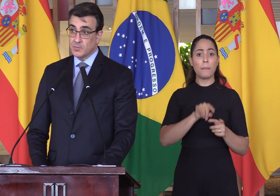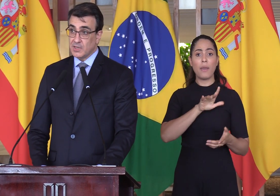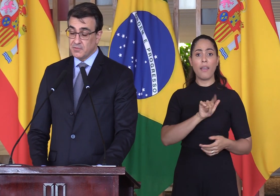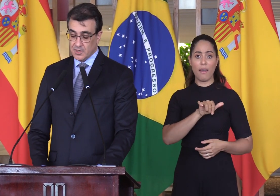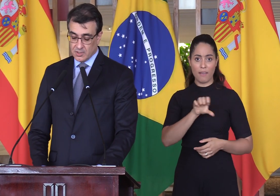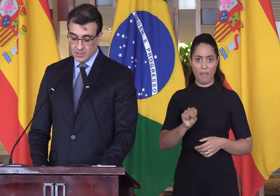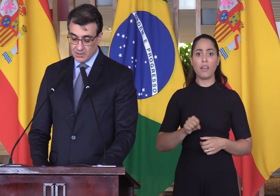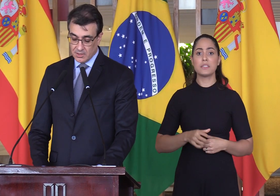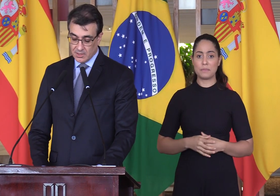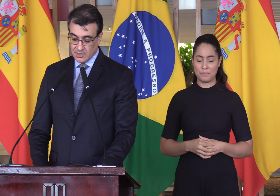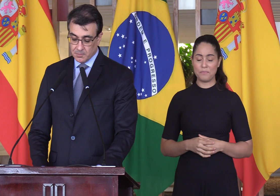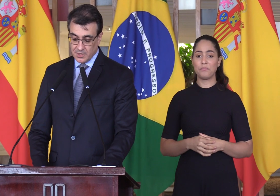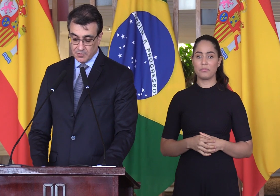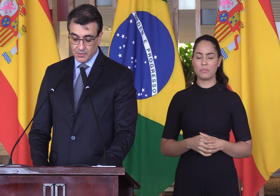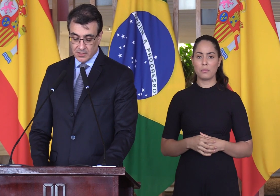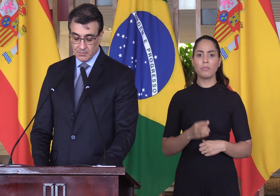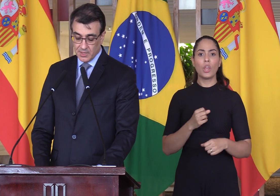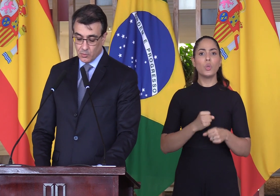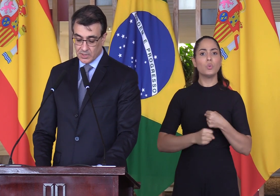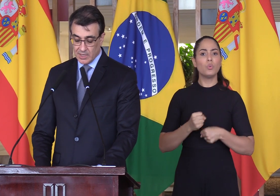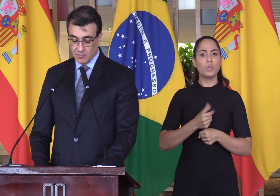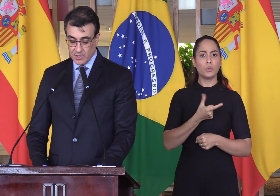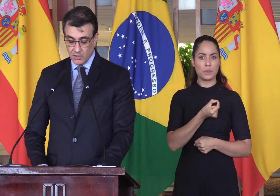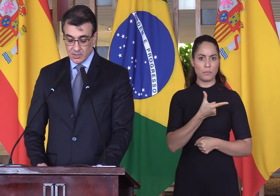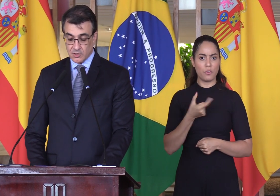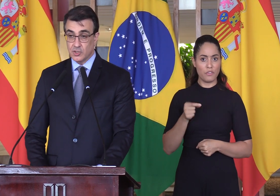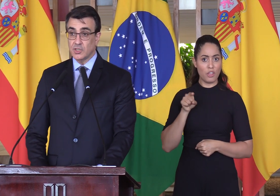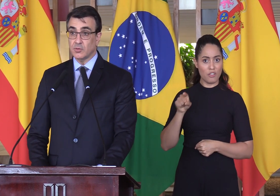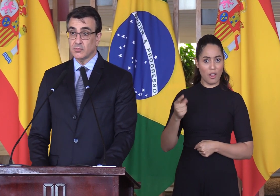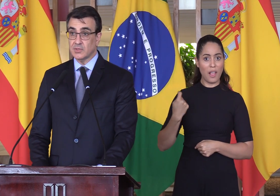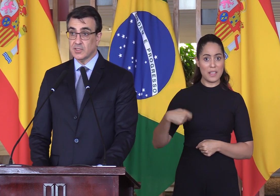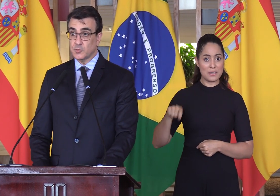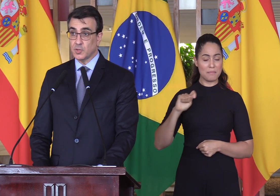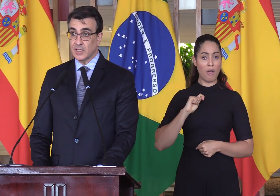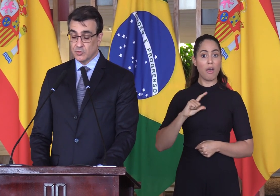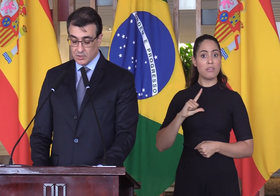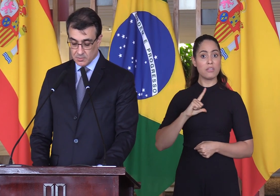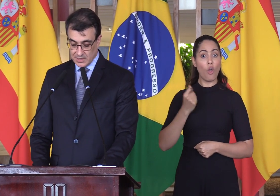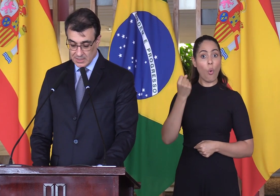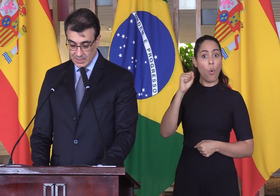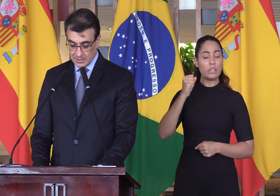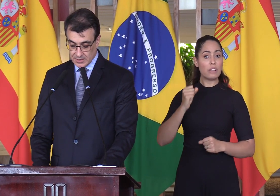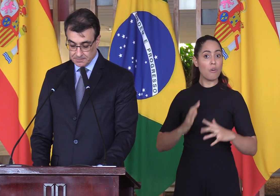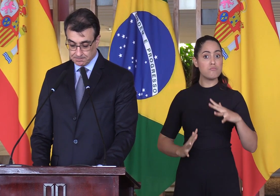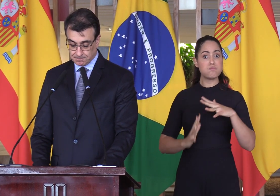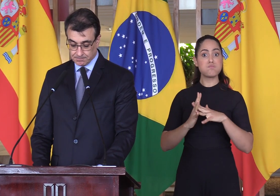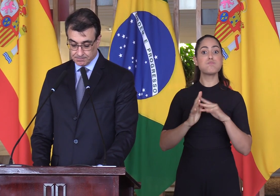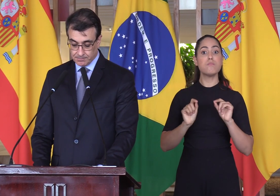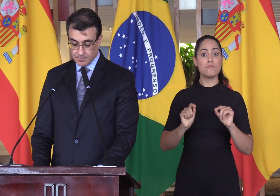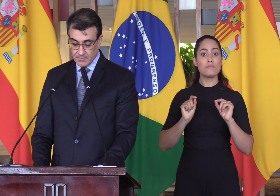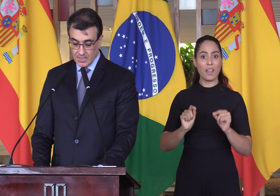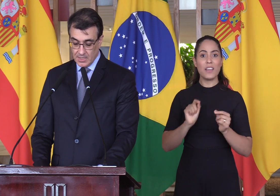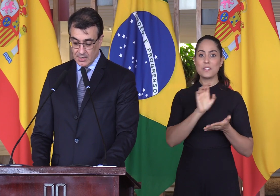Em 2020, a Espanha foi também o oitavo maior destino das exportações brasileiras.